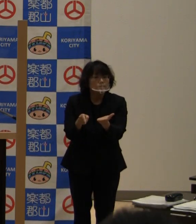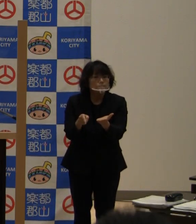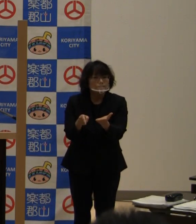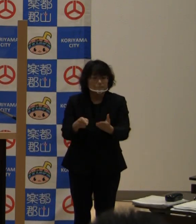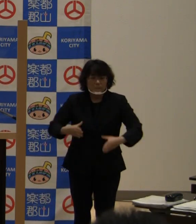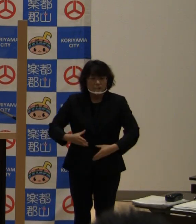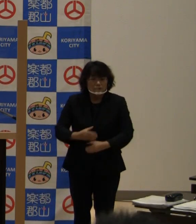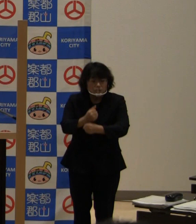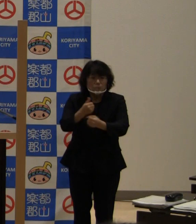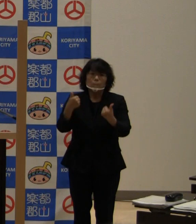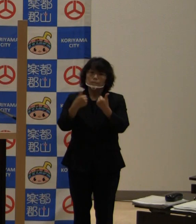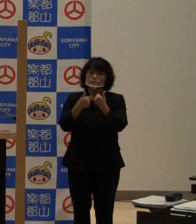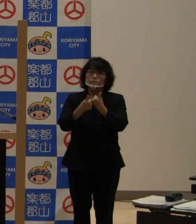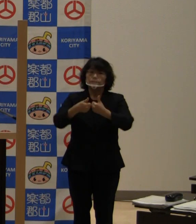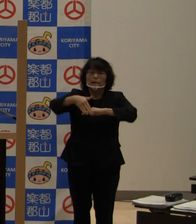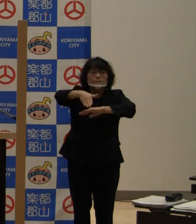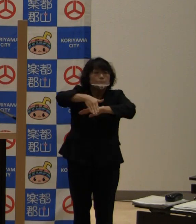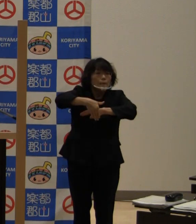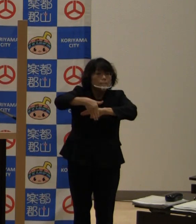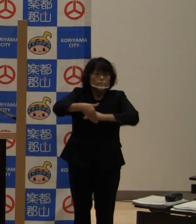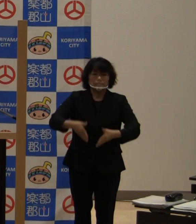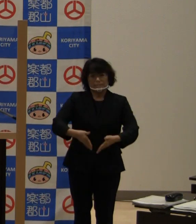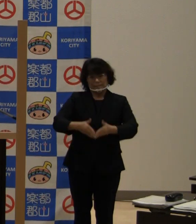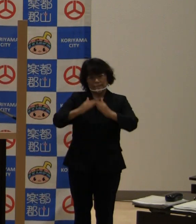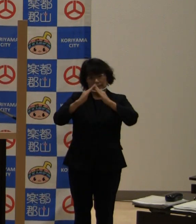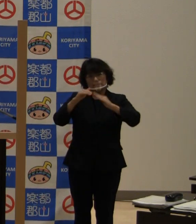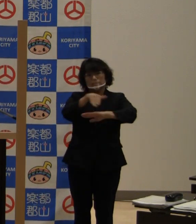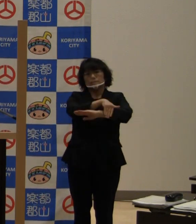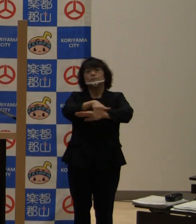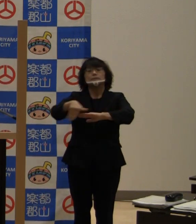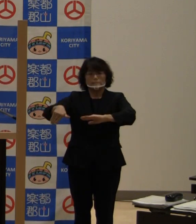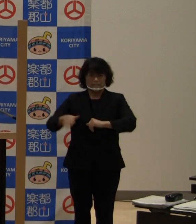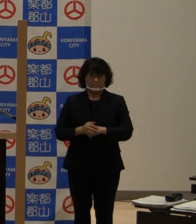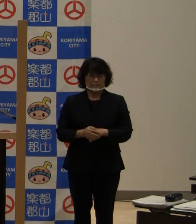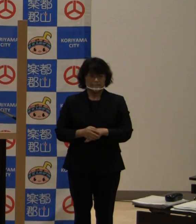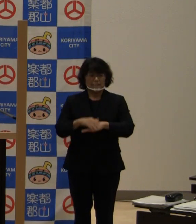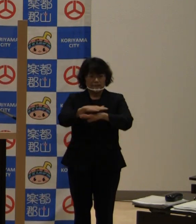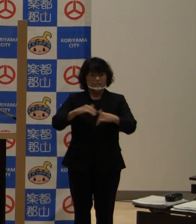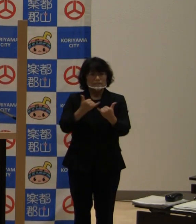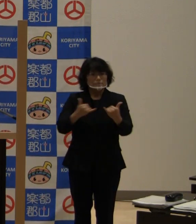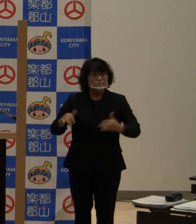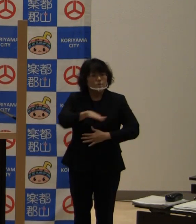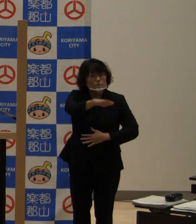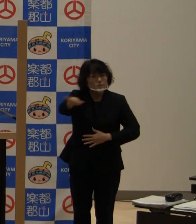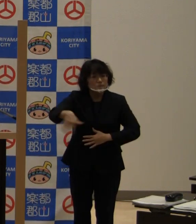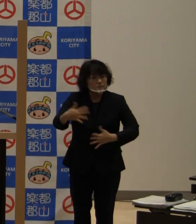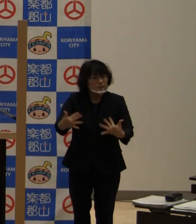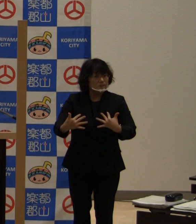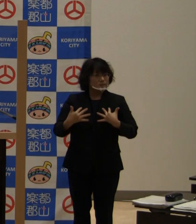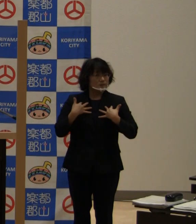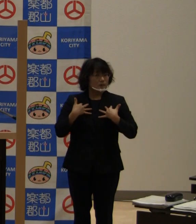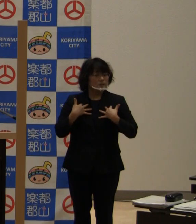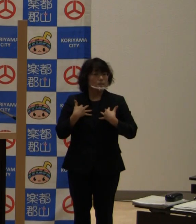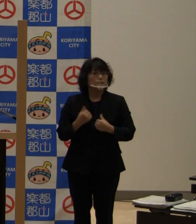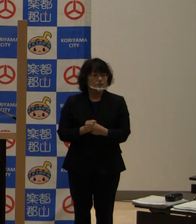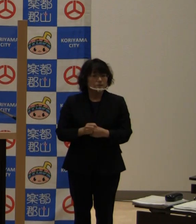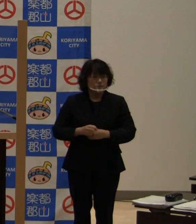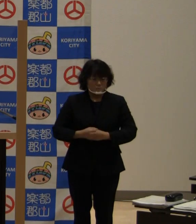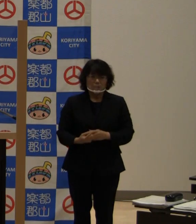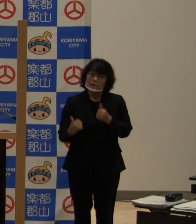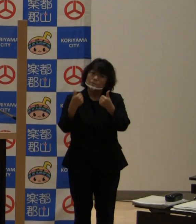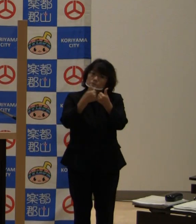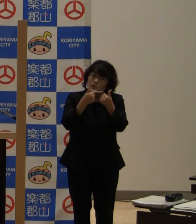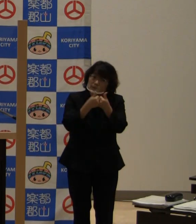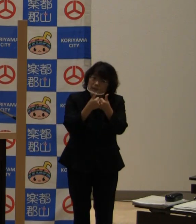相談窓口の開設を予定しておりまして、市民の皆様からの地震被害のお問い合わせ等に迅速に対応する